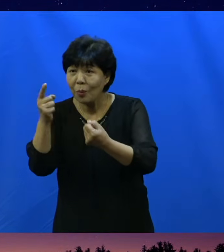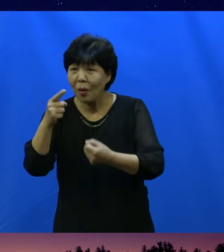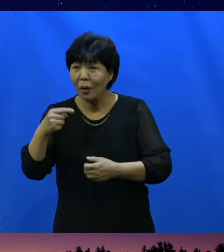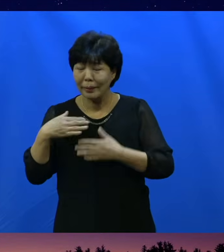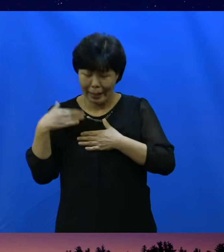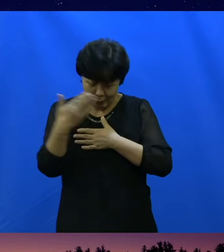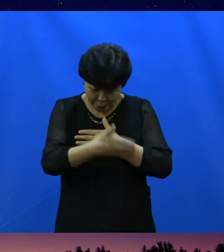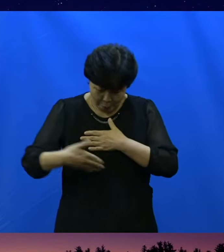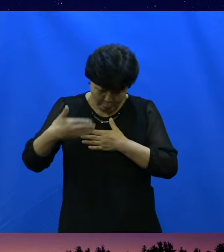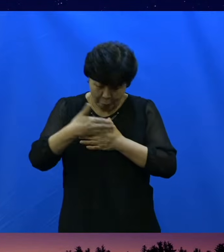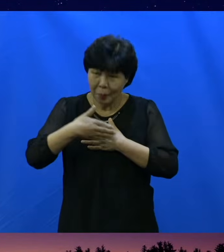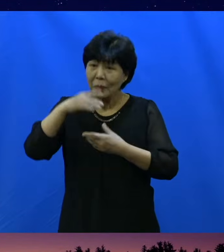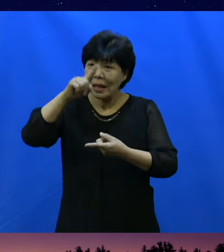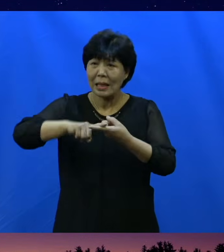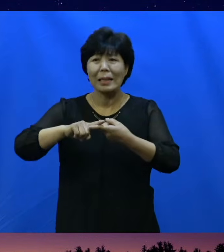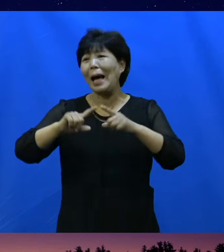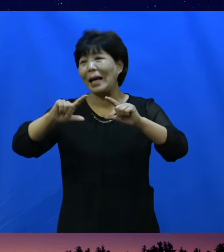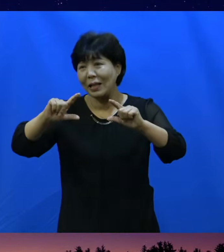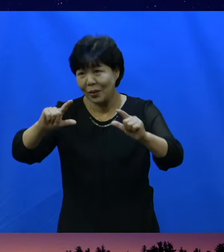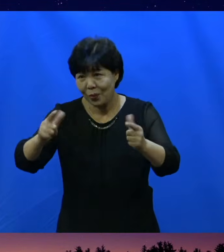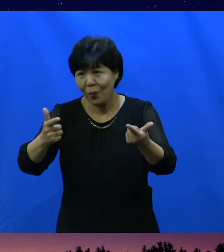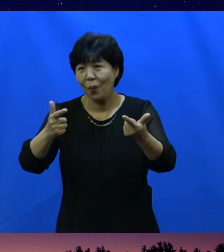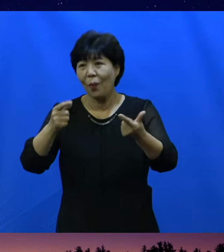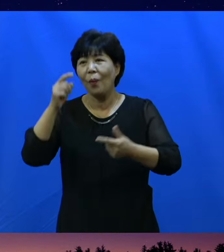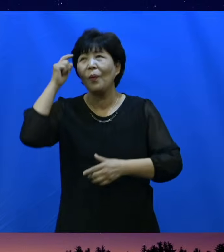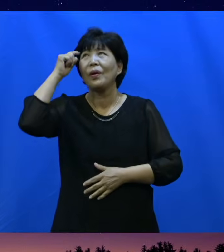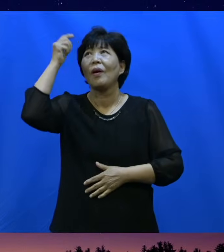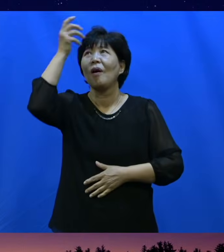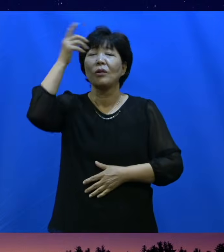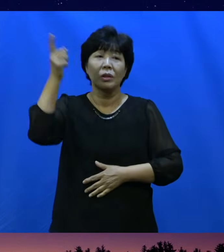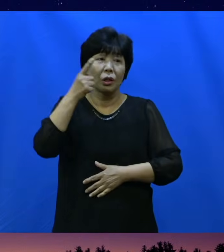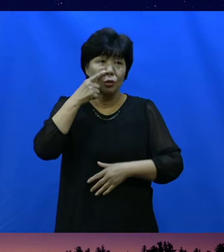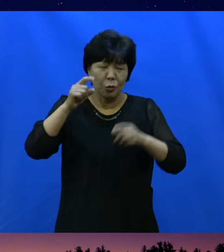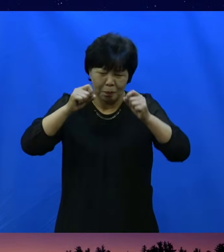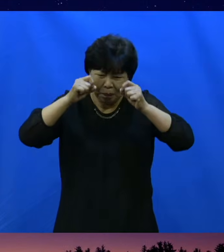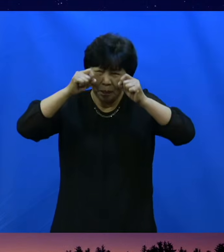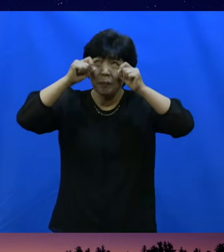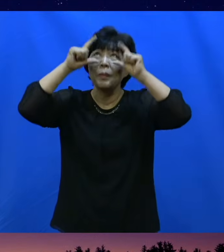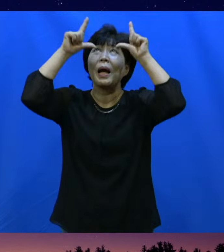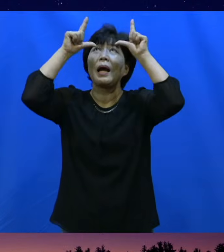아니다. 우리의 영적인 눈이 열려야 되는 거죠.